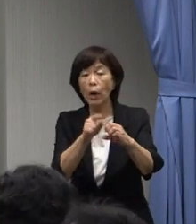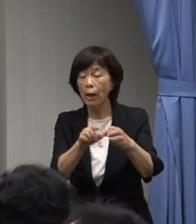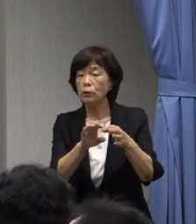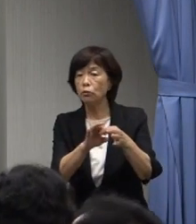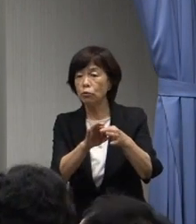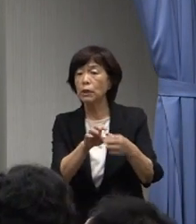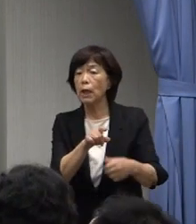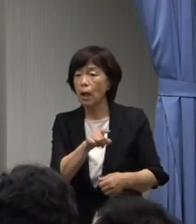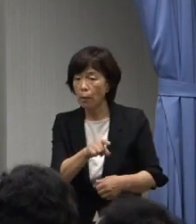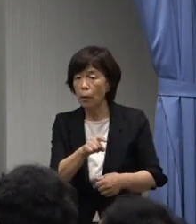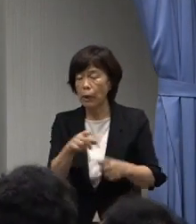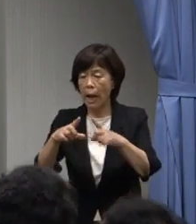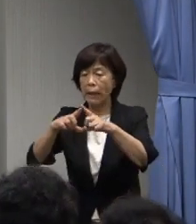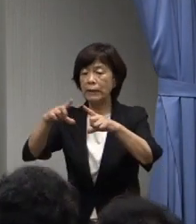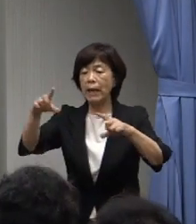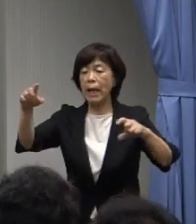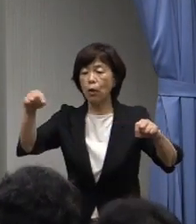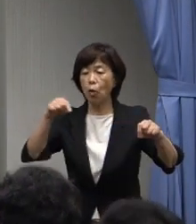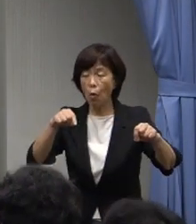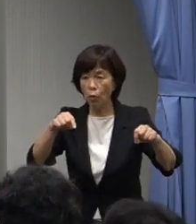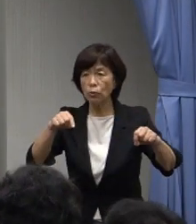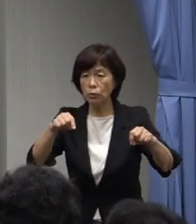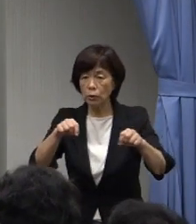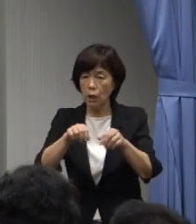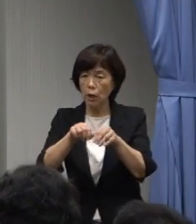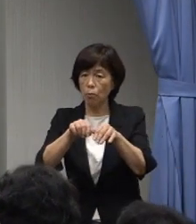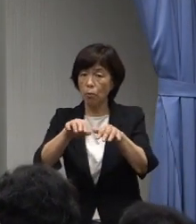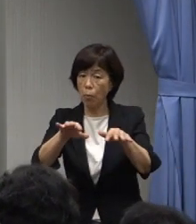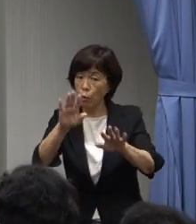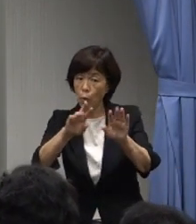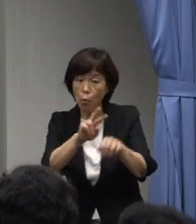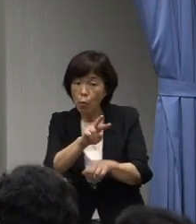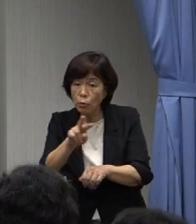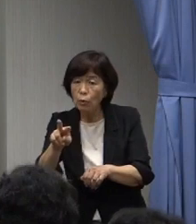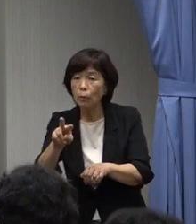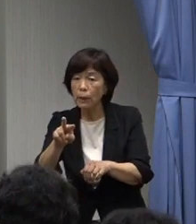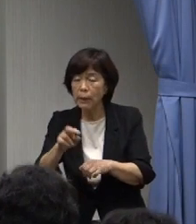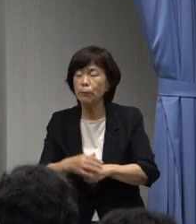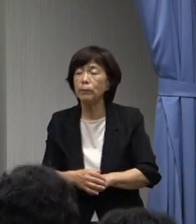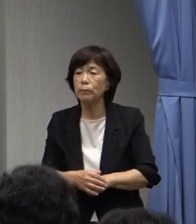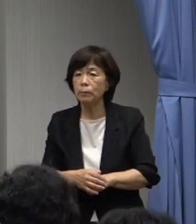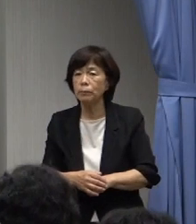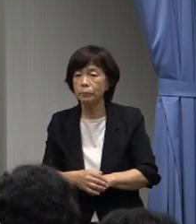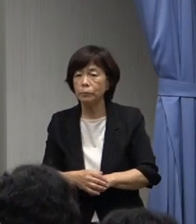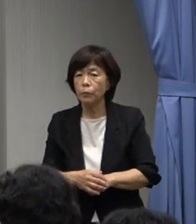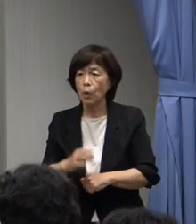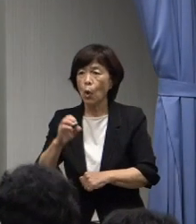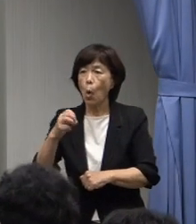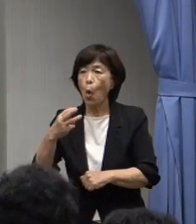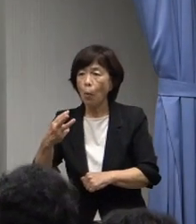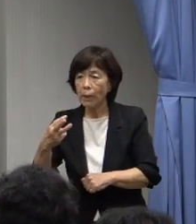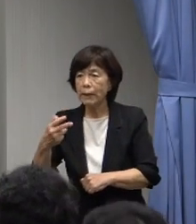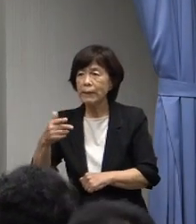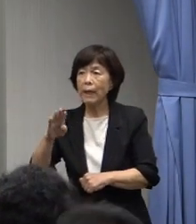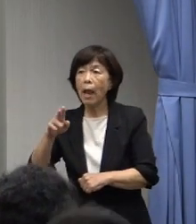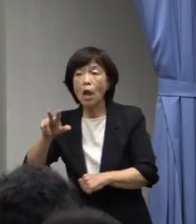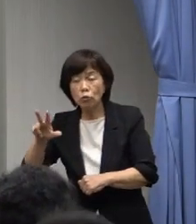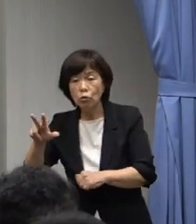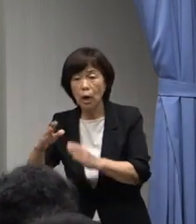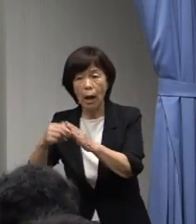ですね、全国的な感染の傾向を見ると、尾